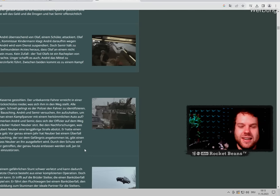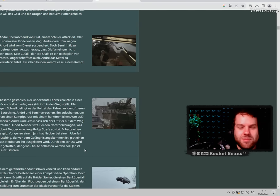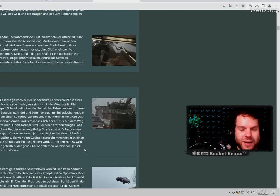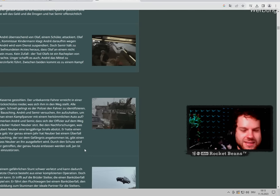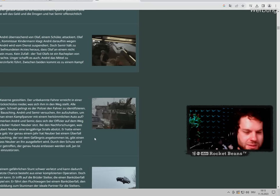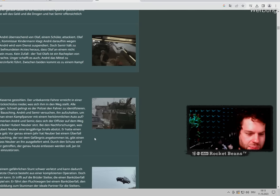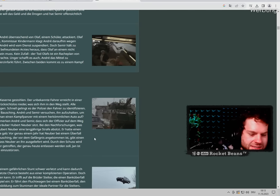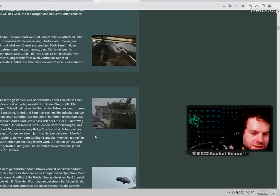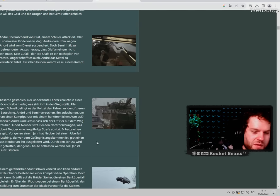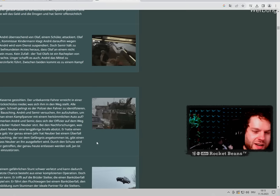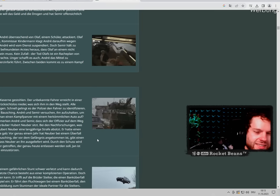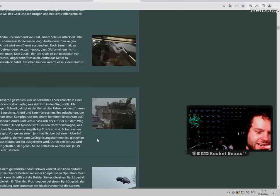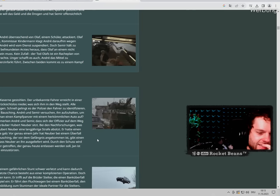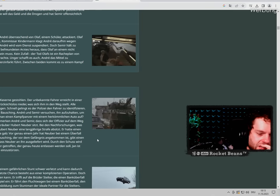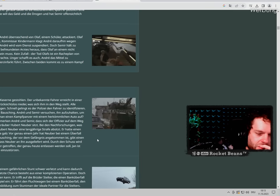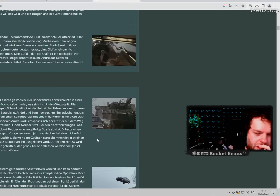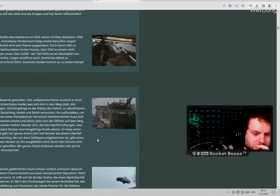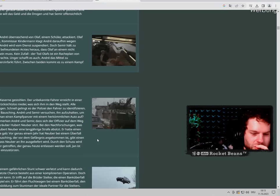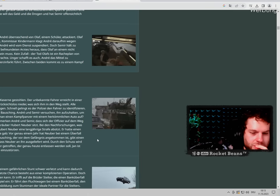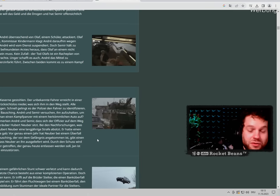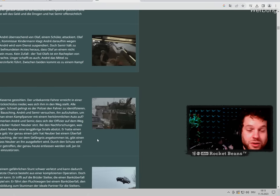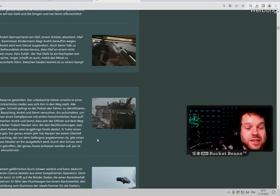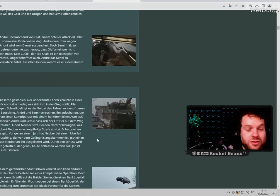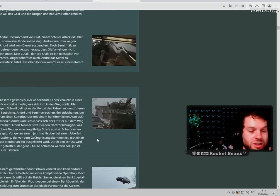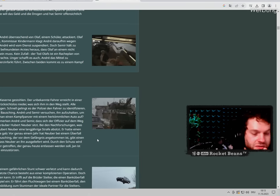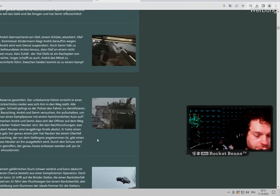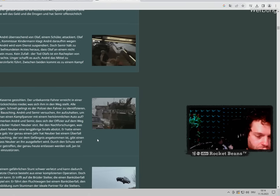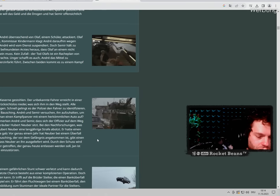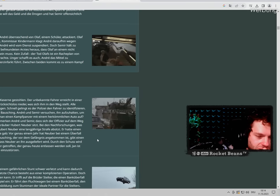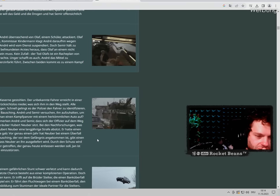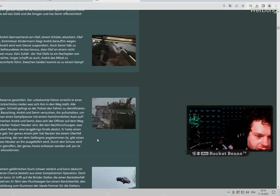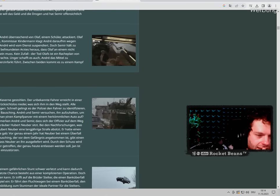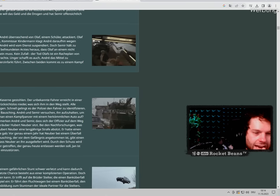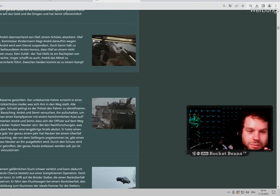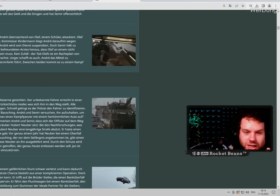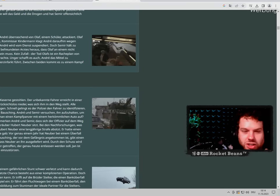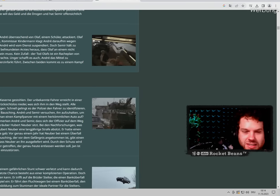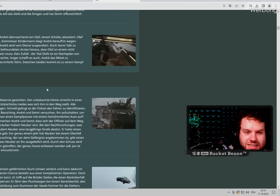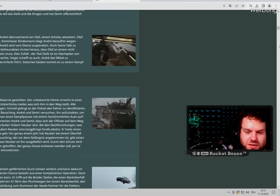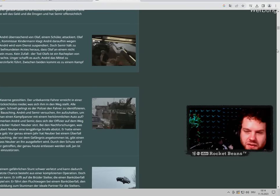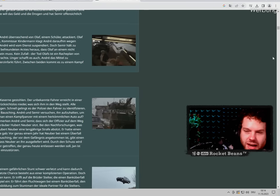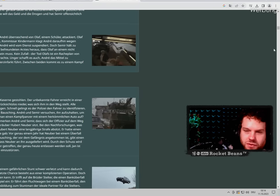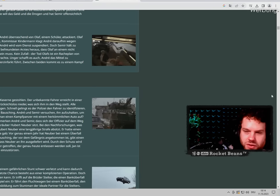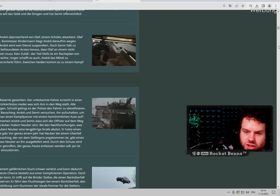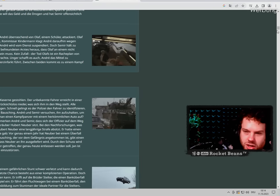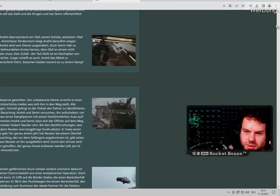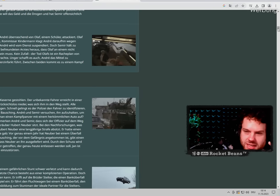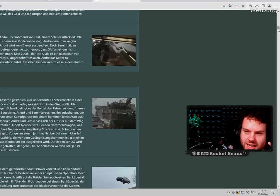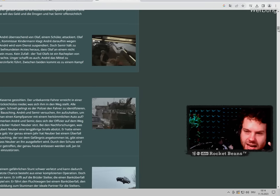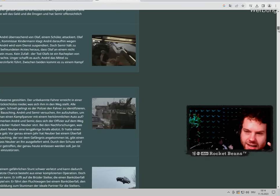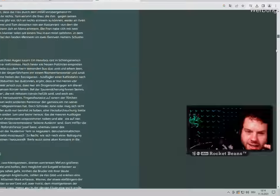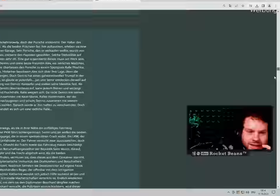packst du den Panzer und fährst den ganzen Tag über Auto drüber für die Filmproduktion. Aber merkt schon, Season 5 wird schon ein bisschen haariger.